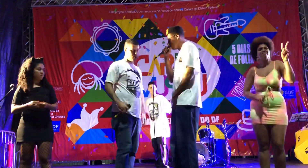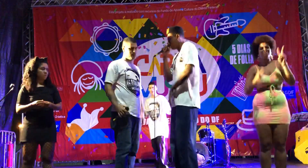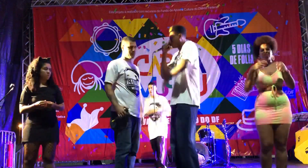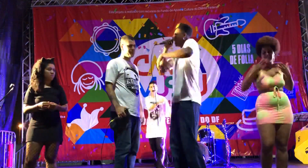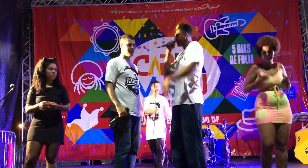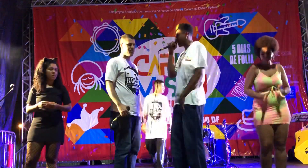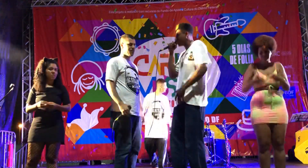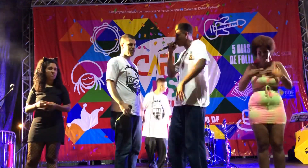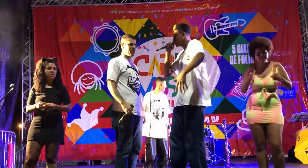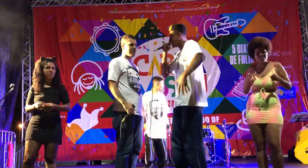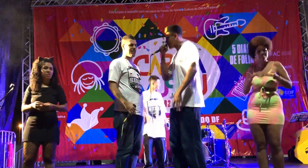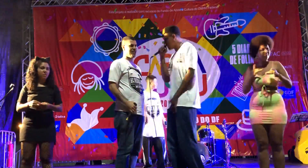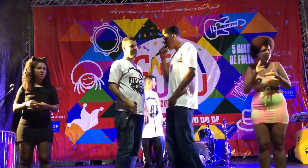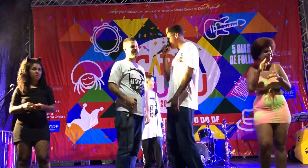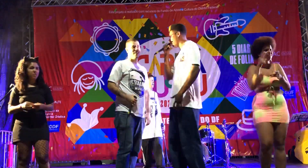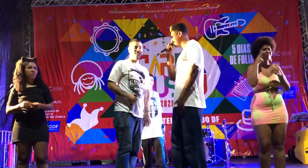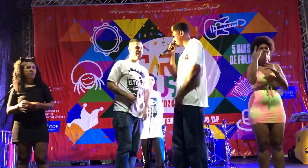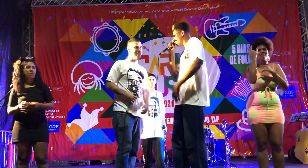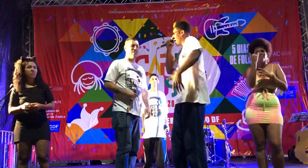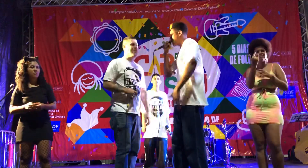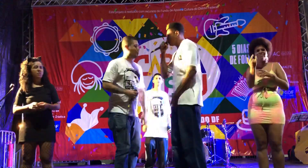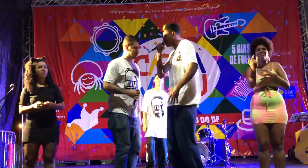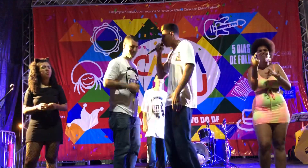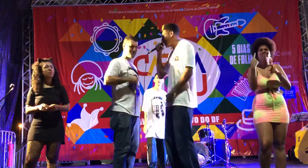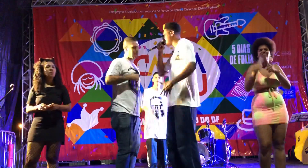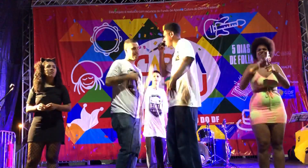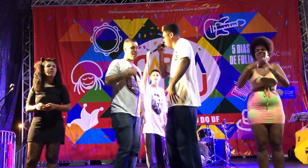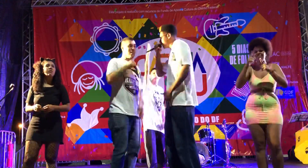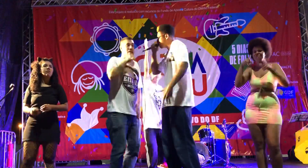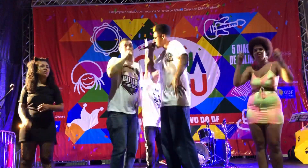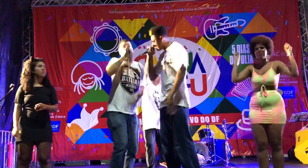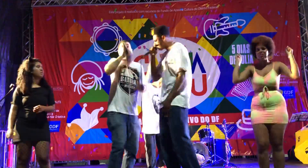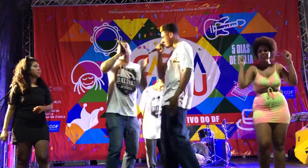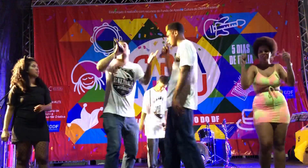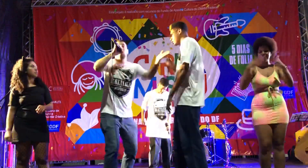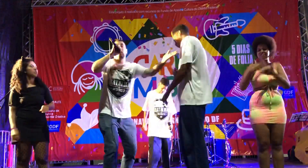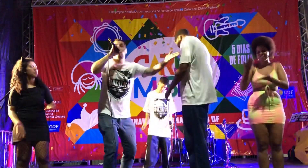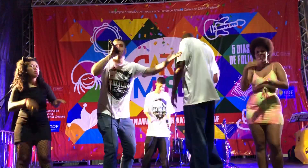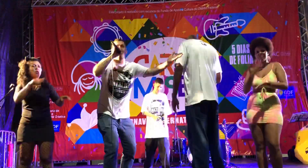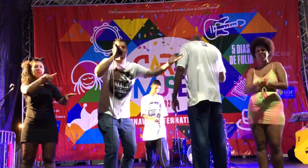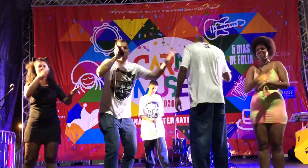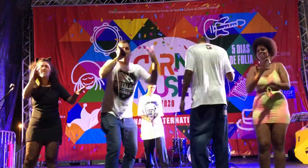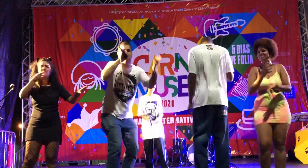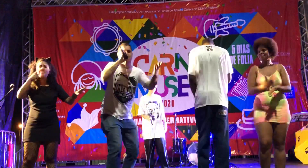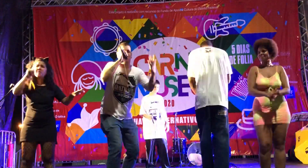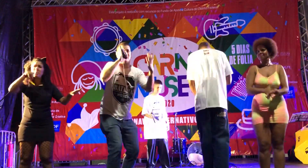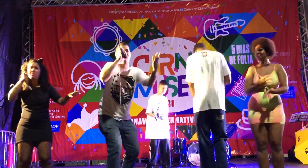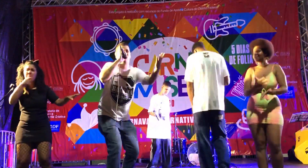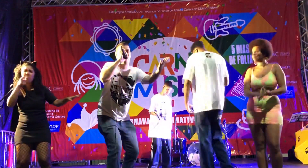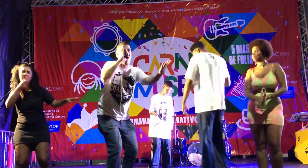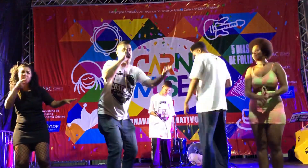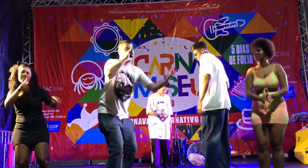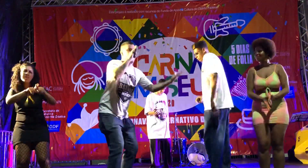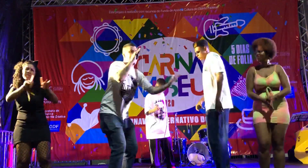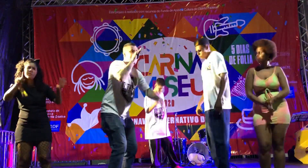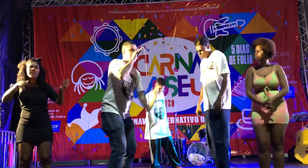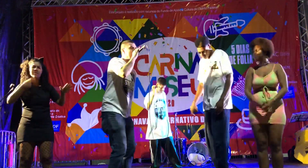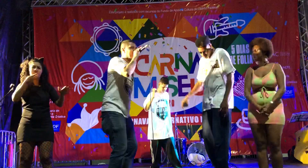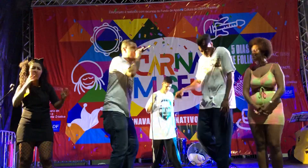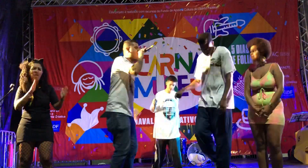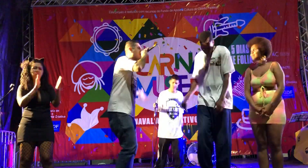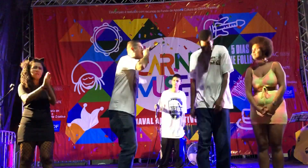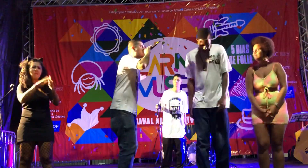nasceu comigo. Aqui tu não desanda, meu amigo, é tipo uma magia, eu vim do samba. Ele fala que é piadinha, irmão, cê estraga. Como